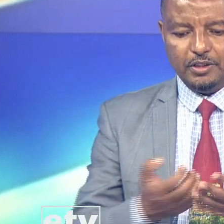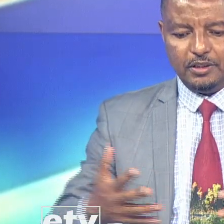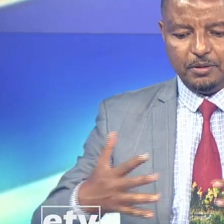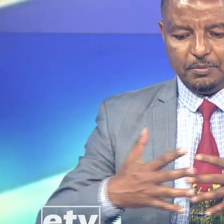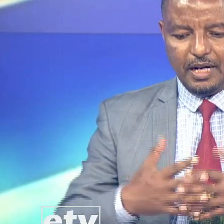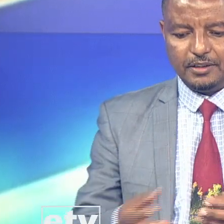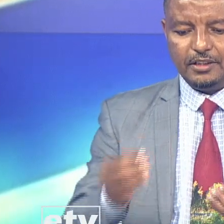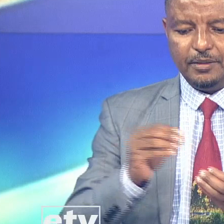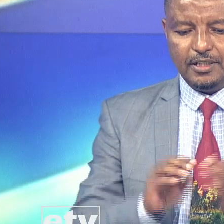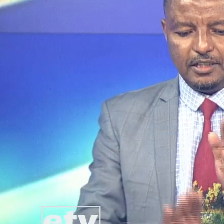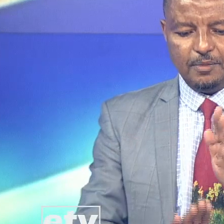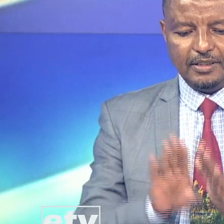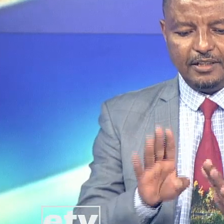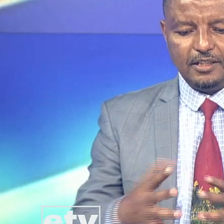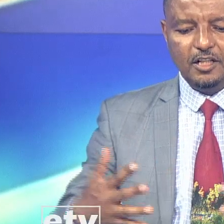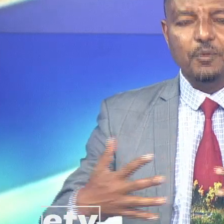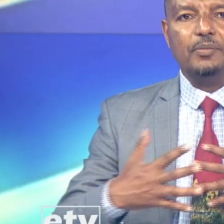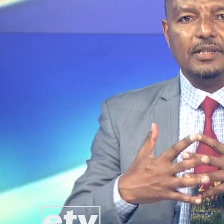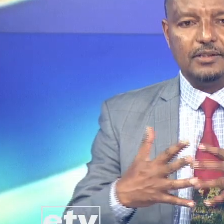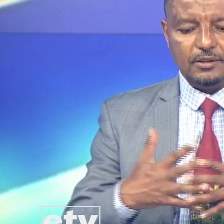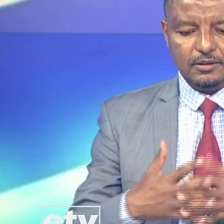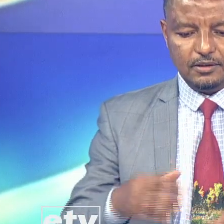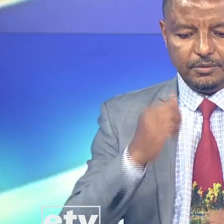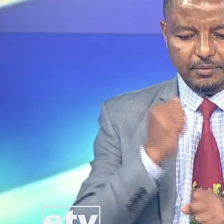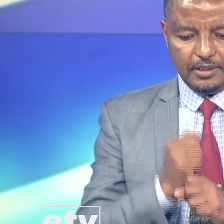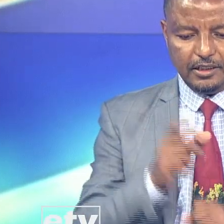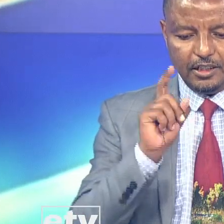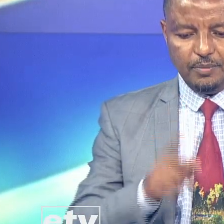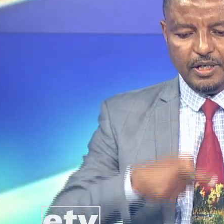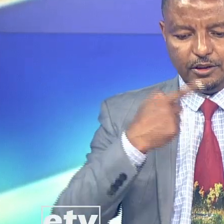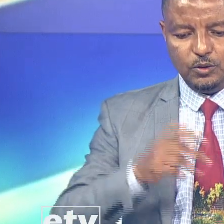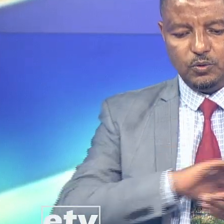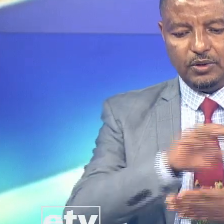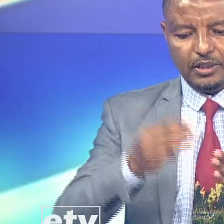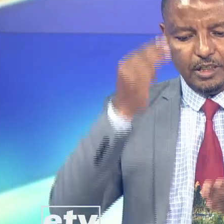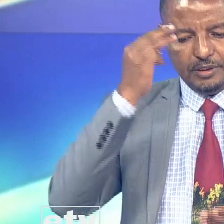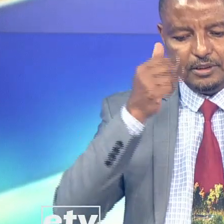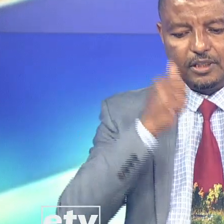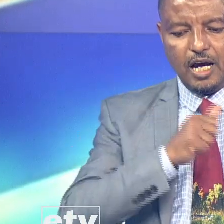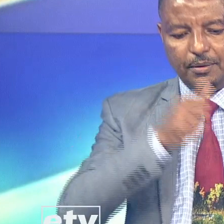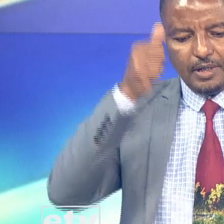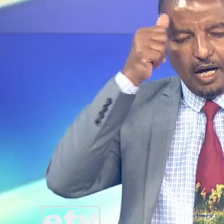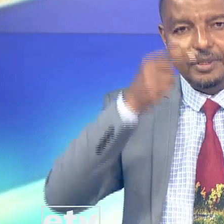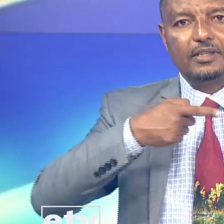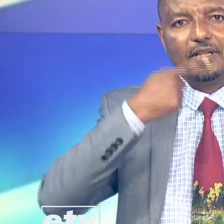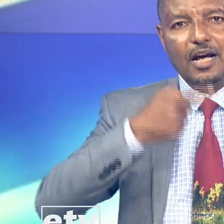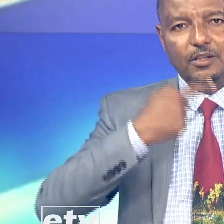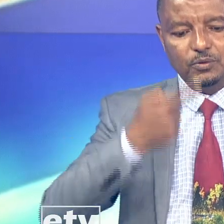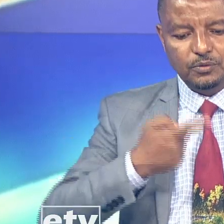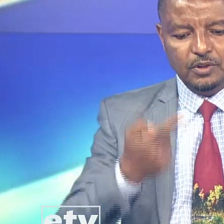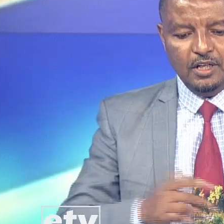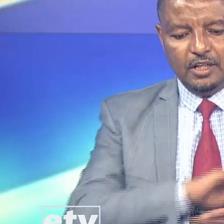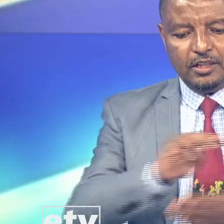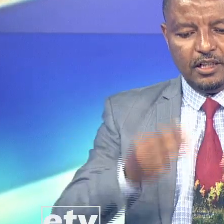የኢኮኖሚ ትብብራችን የበለጠ ለማታደግ በትስስር መስራት ይገባናል ሲሉ ጠቅላይ ሚኒስትር አብይ አህመድ